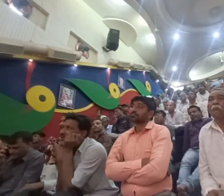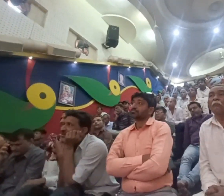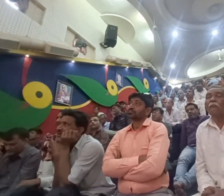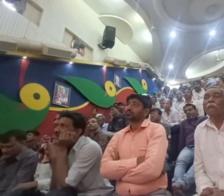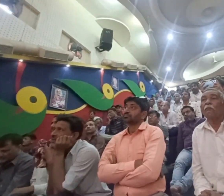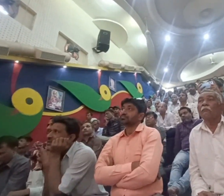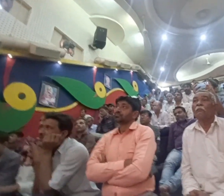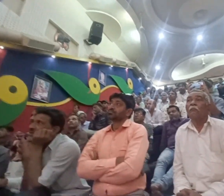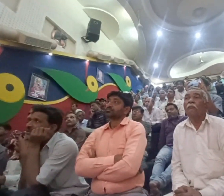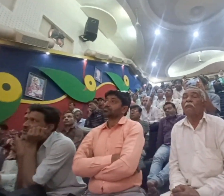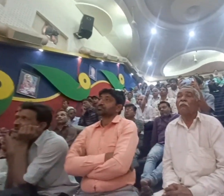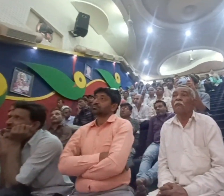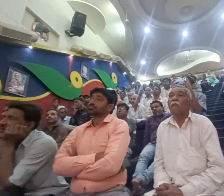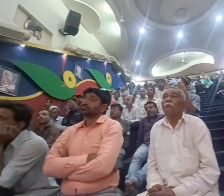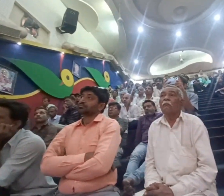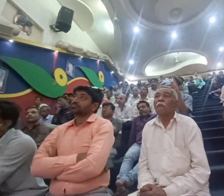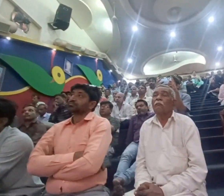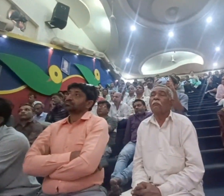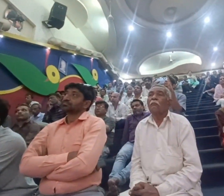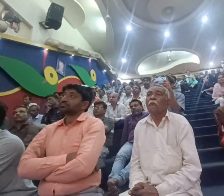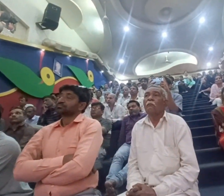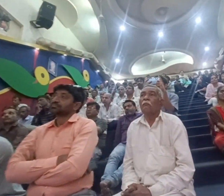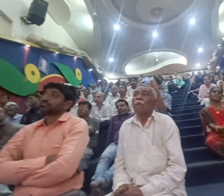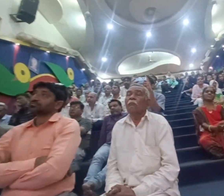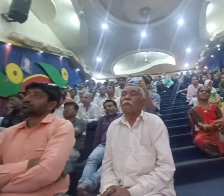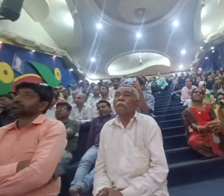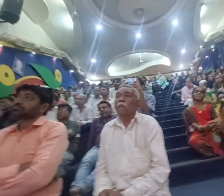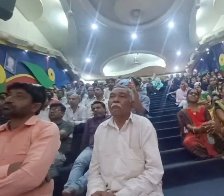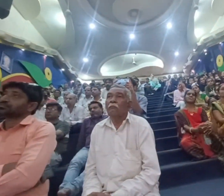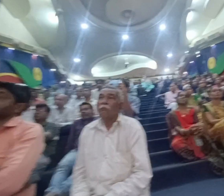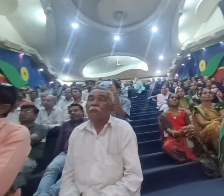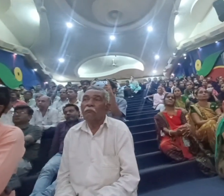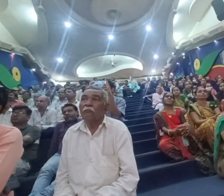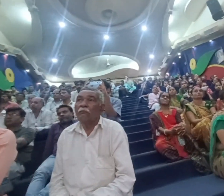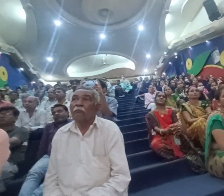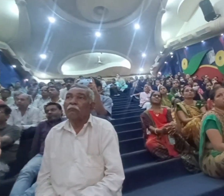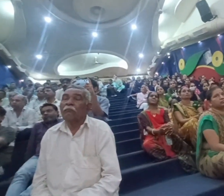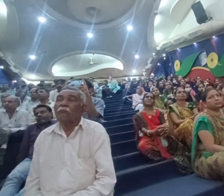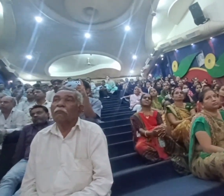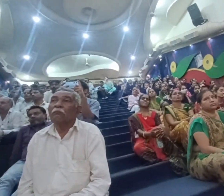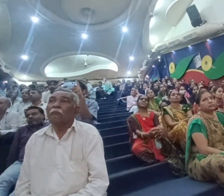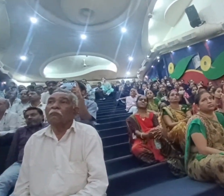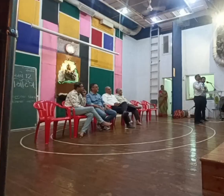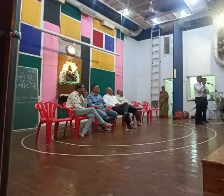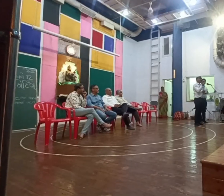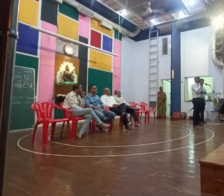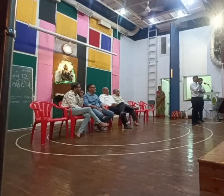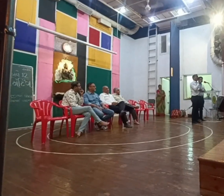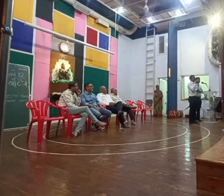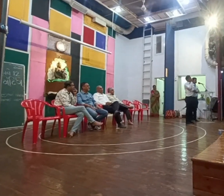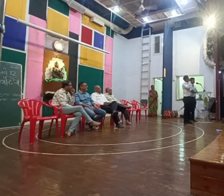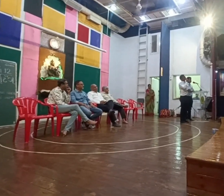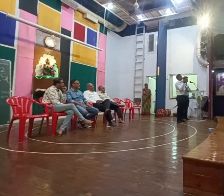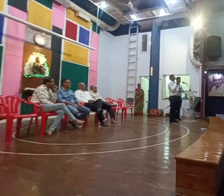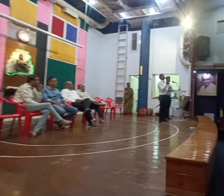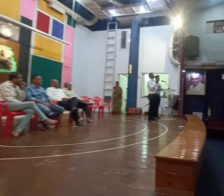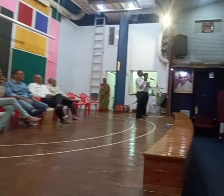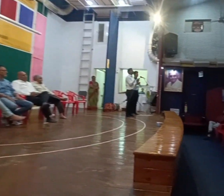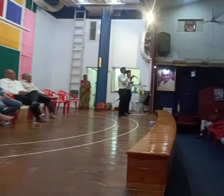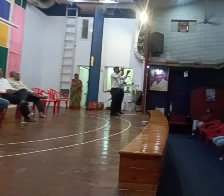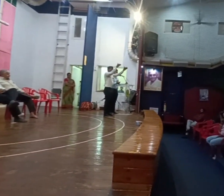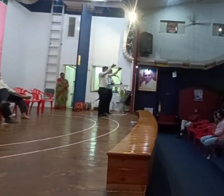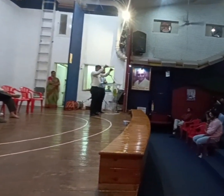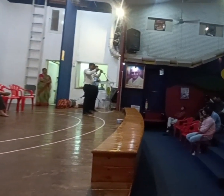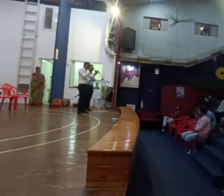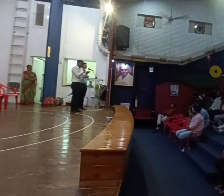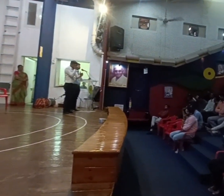થયા પછી વર્ગ શિક્ષક પાસે જે સહી કરાવી છે ને, જે કાગળમાં સહી કરીને ત્યાં ટીક કરાવતા જાય, વાતાવરણ ઉભું થાય એટલા